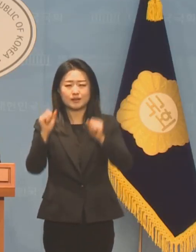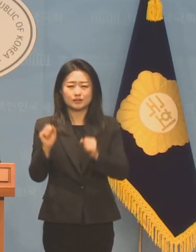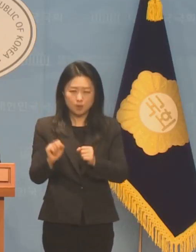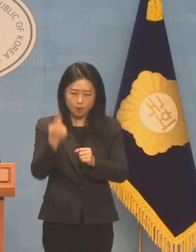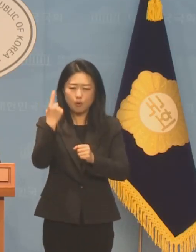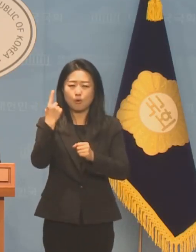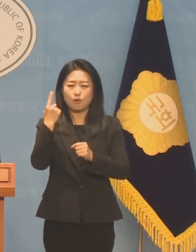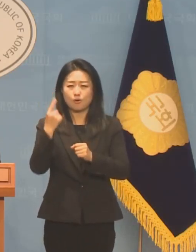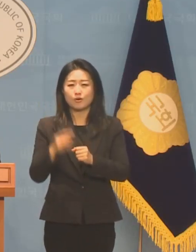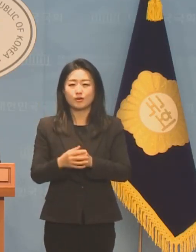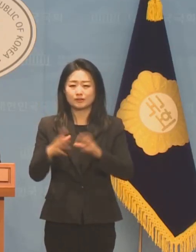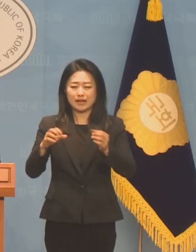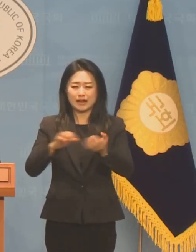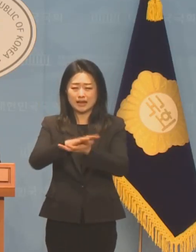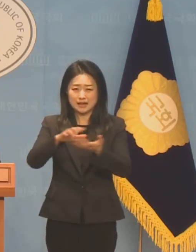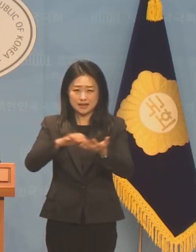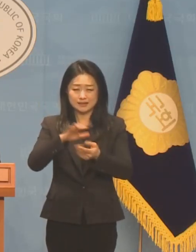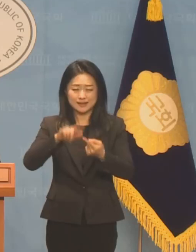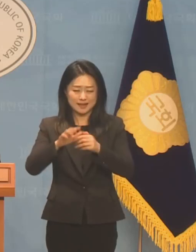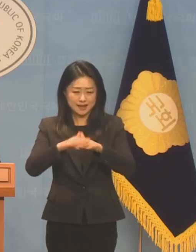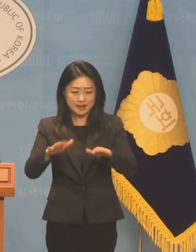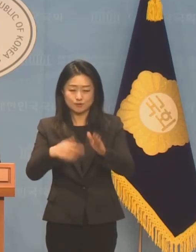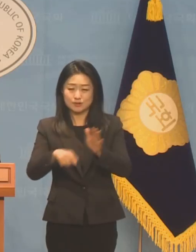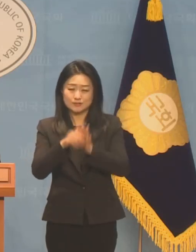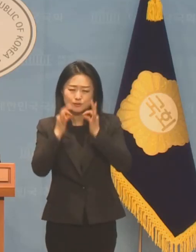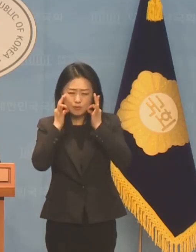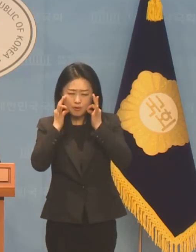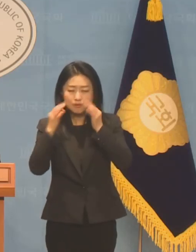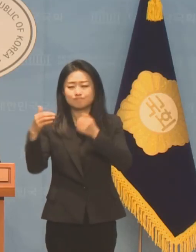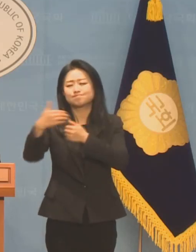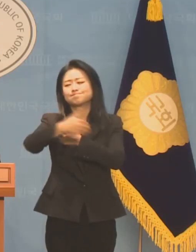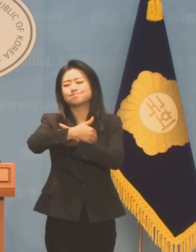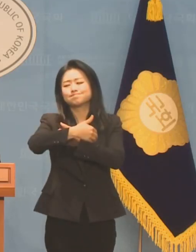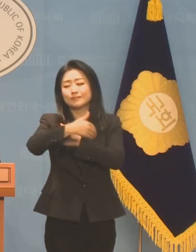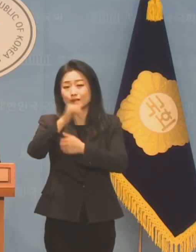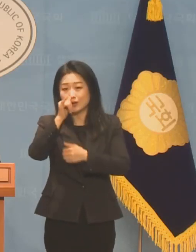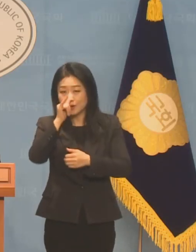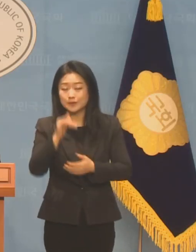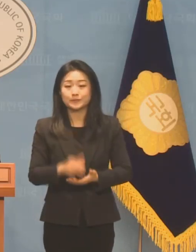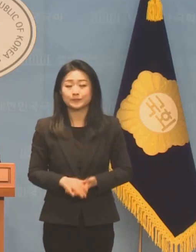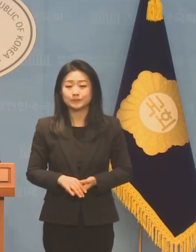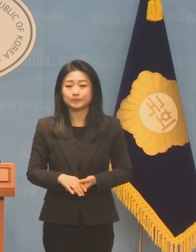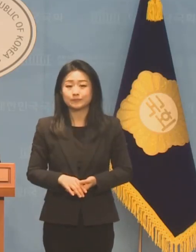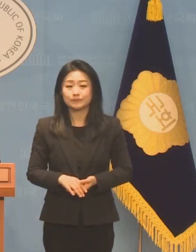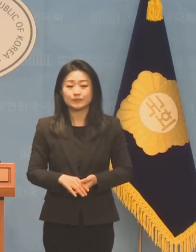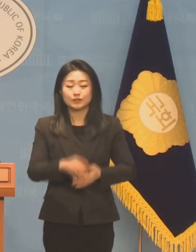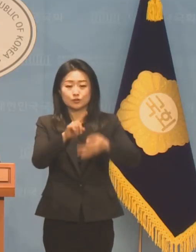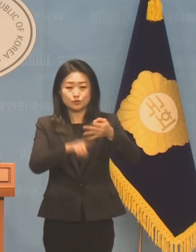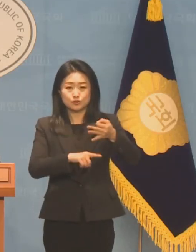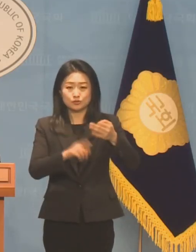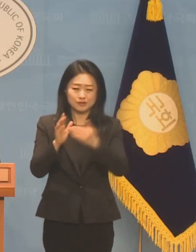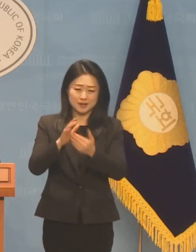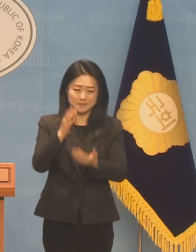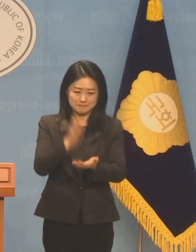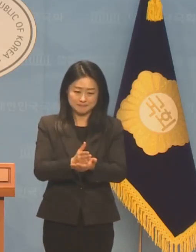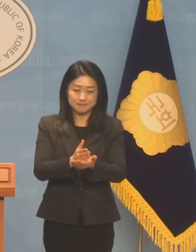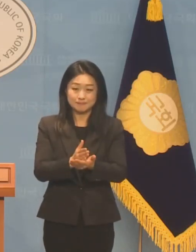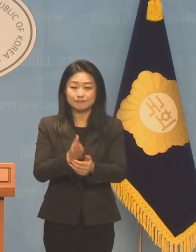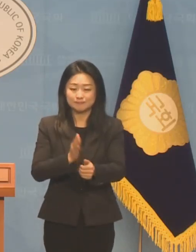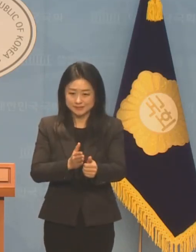있습니다. 국민의힘이 할 일은 윤석열의 저항부터 포기시키는 일입니다.